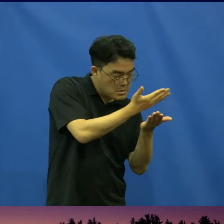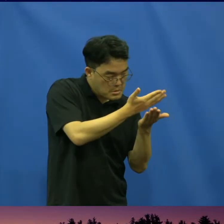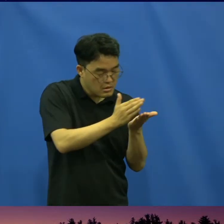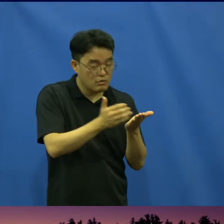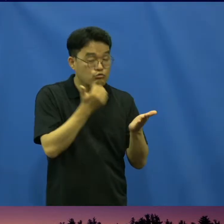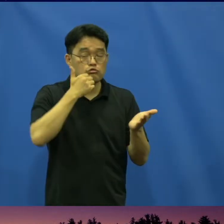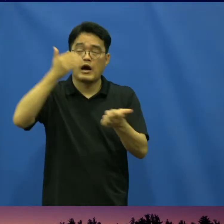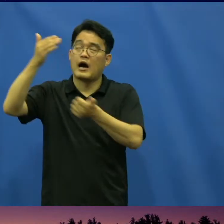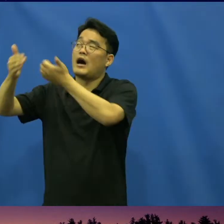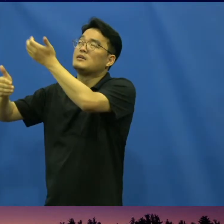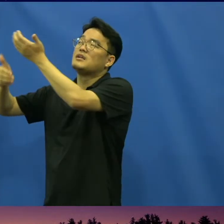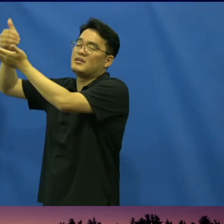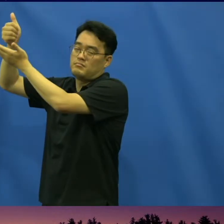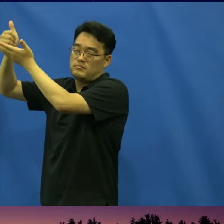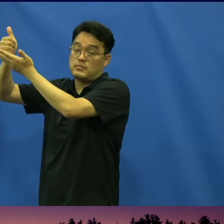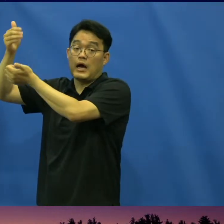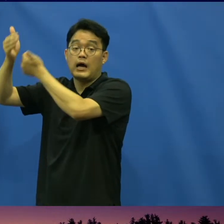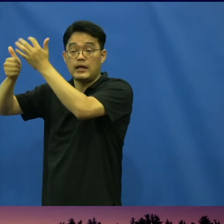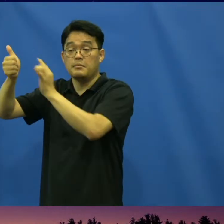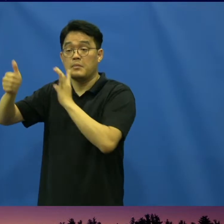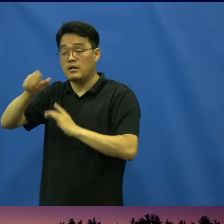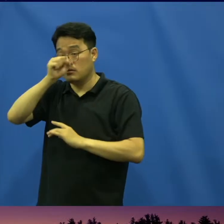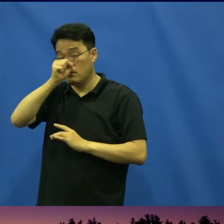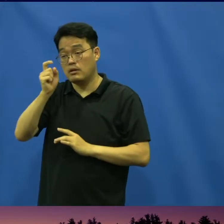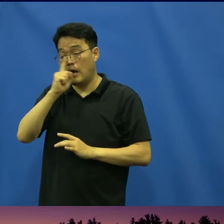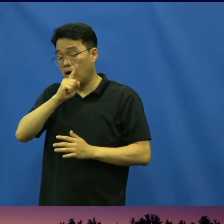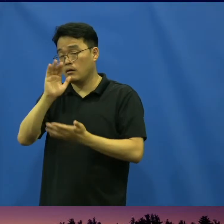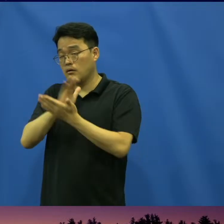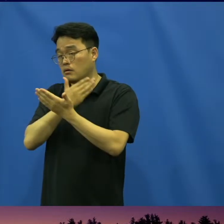눈은 정확하지 않아요.